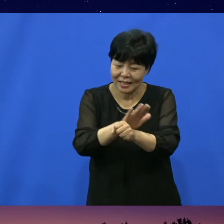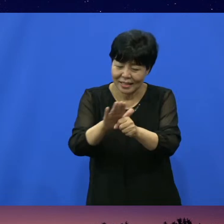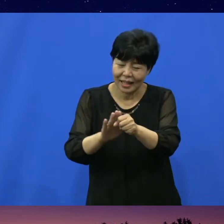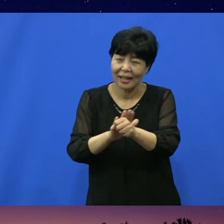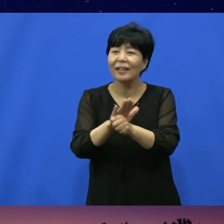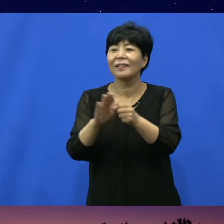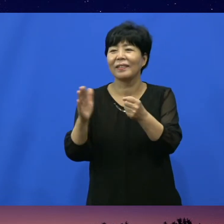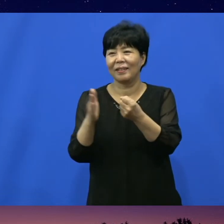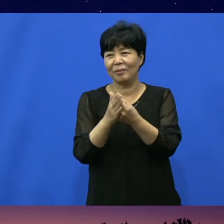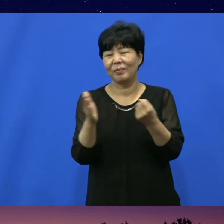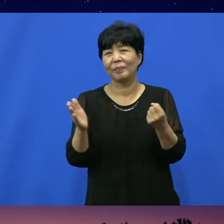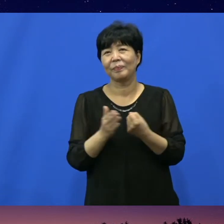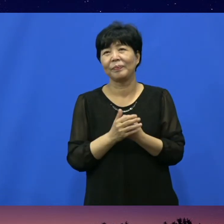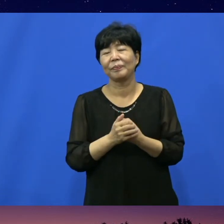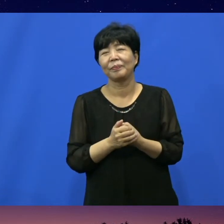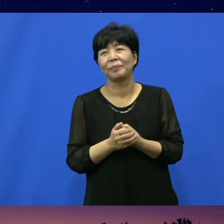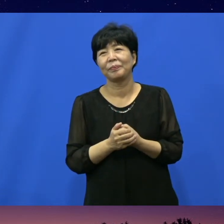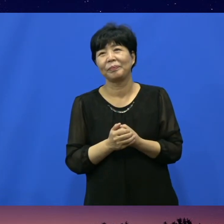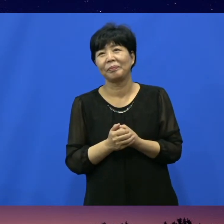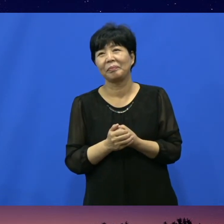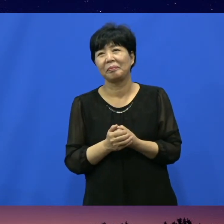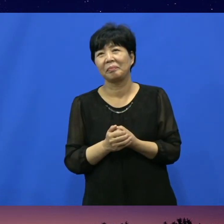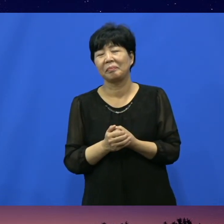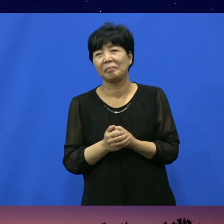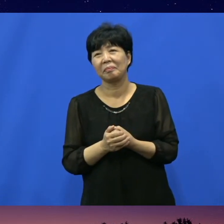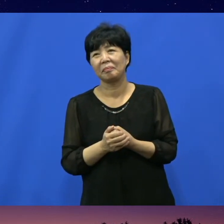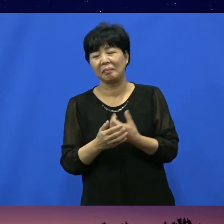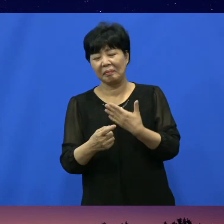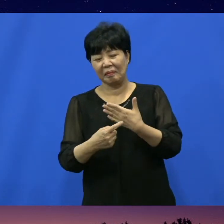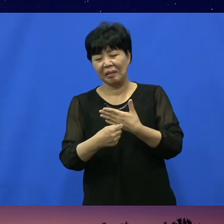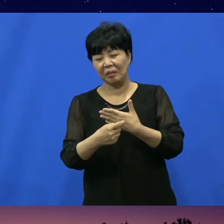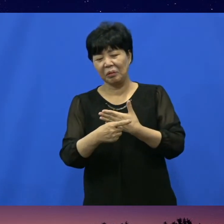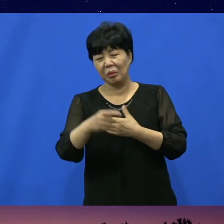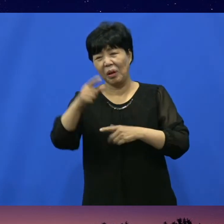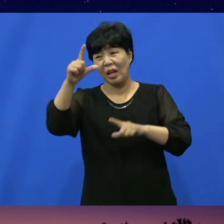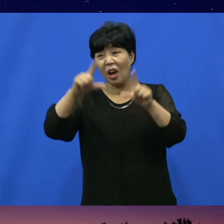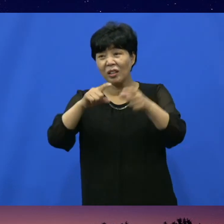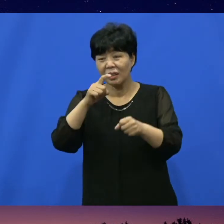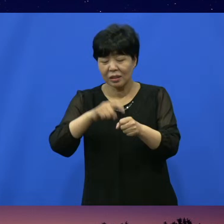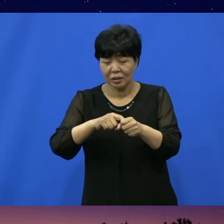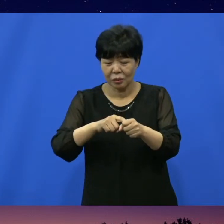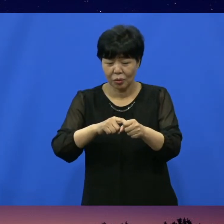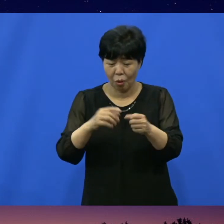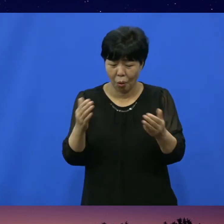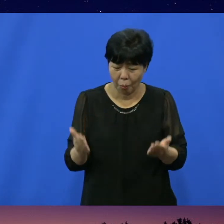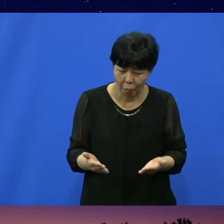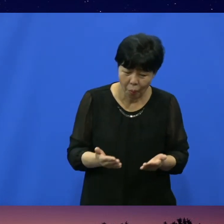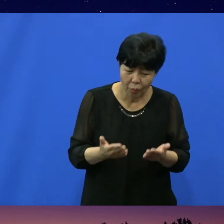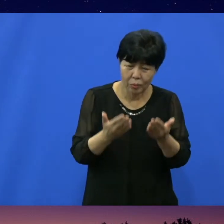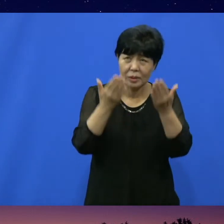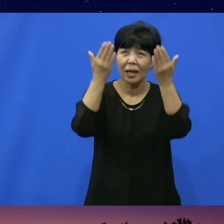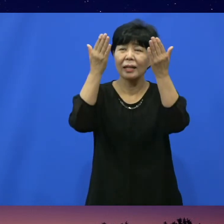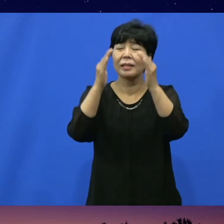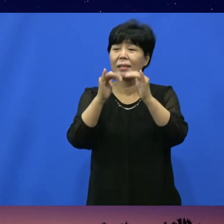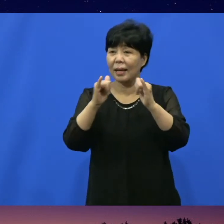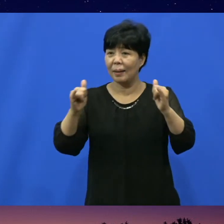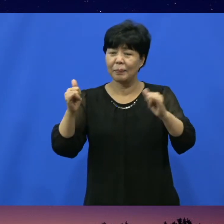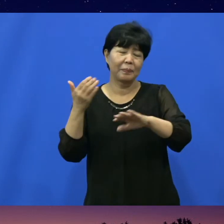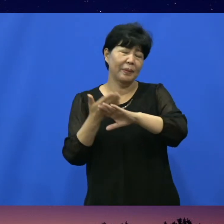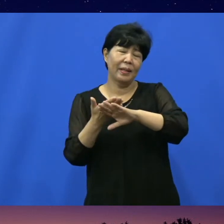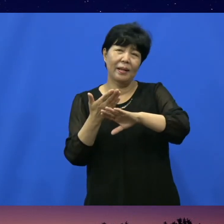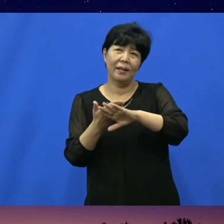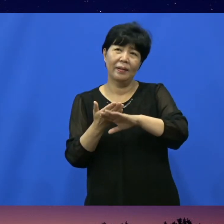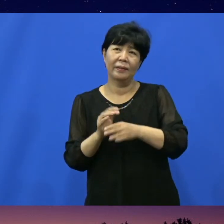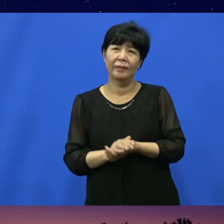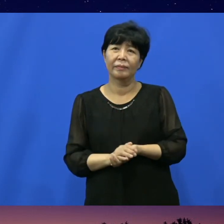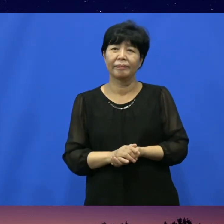형식적으로 봉사하는 사람과 차원이 다르죠. 여러분, 향유 옥합을